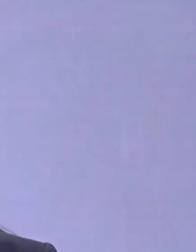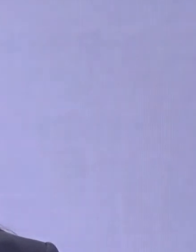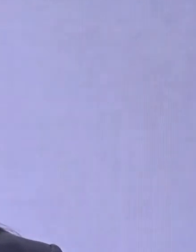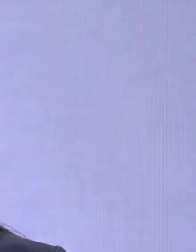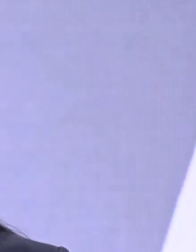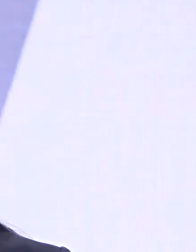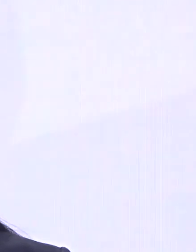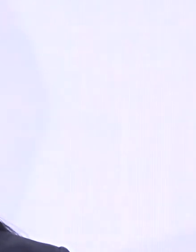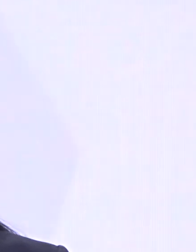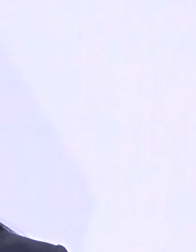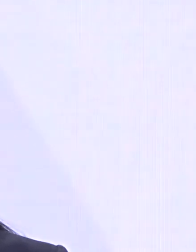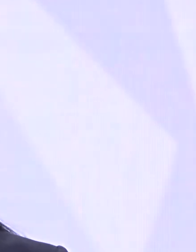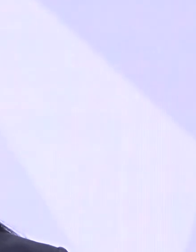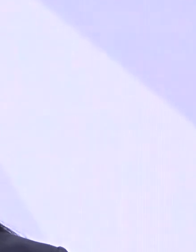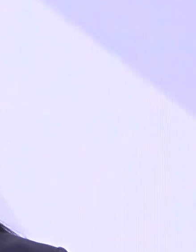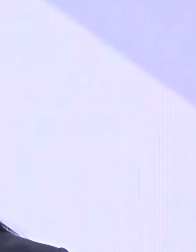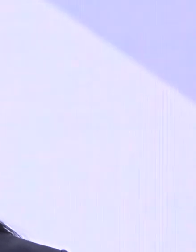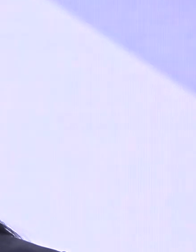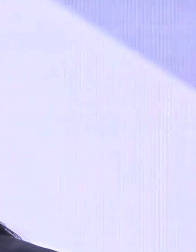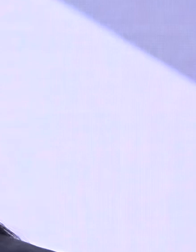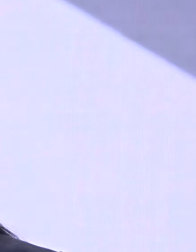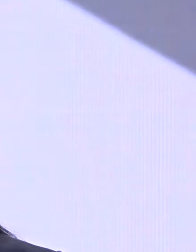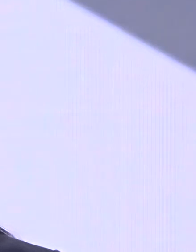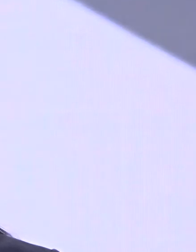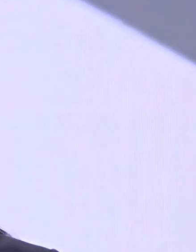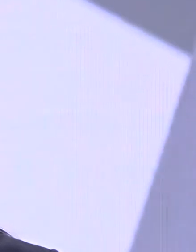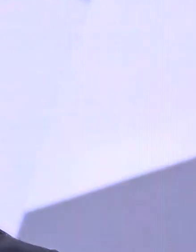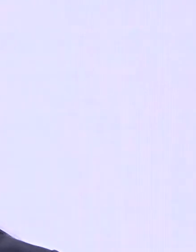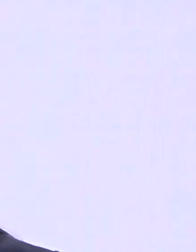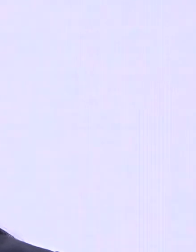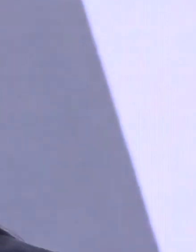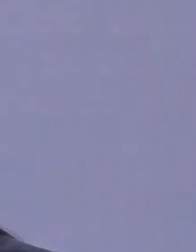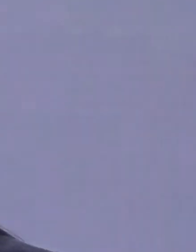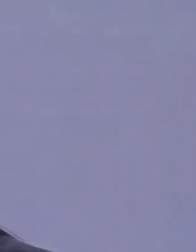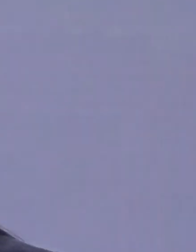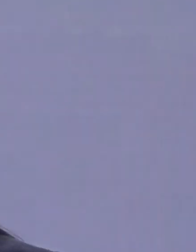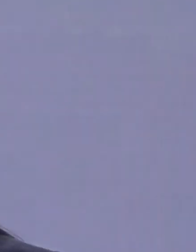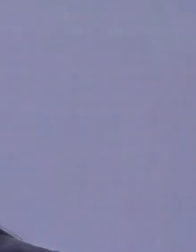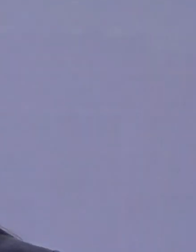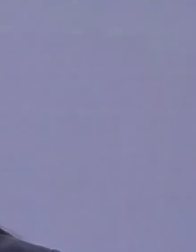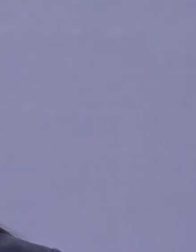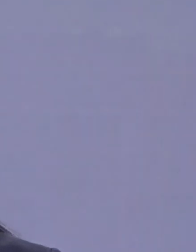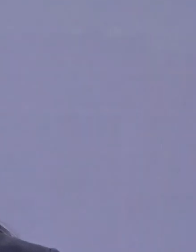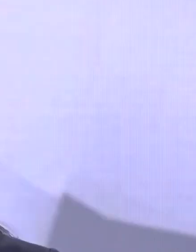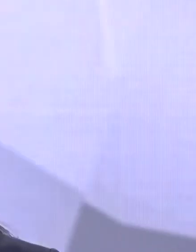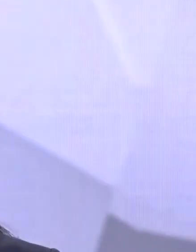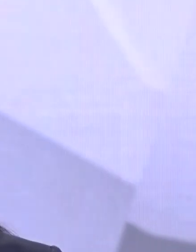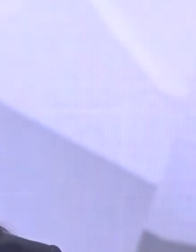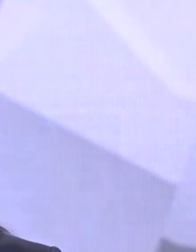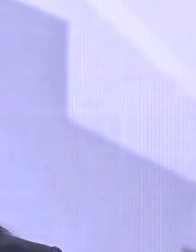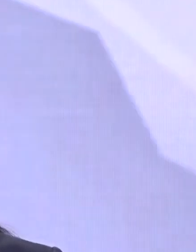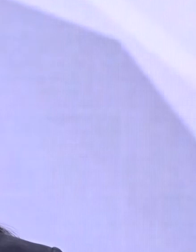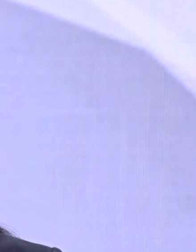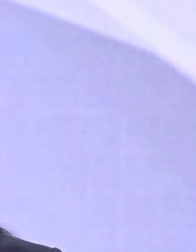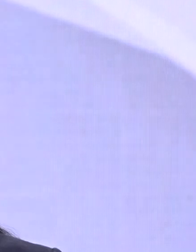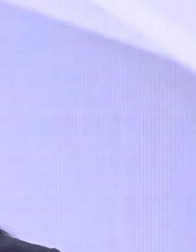298 в області, з них 240 у Дніпрі. Кількість хворих на COVID-19 в обласному центрі збільшується в геометричній прогресії.